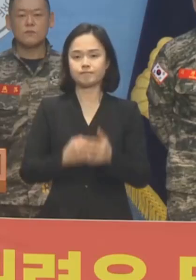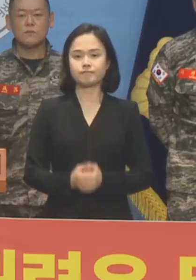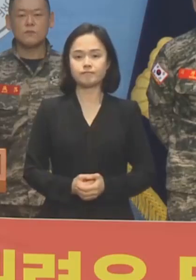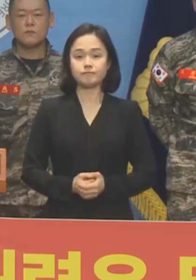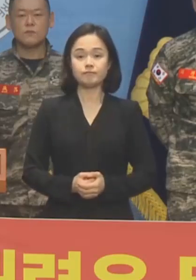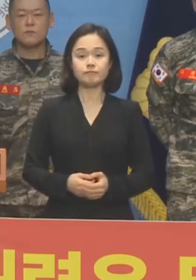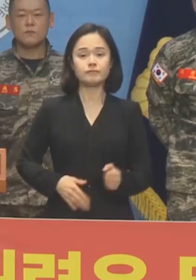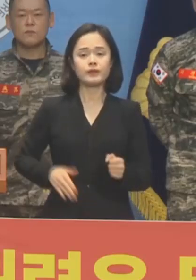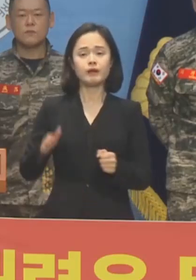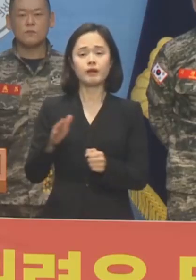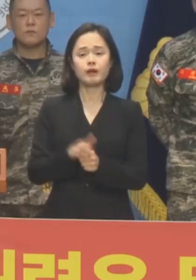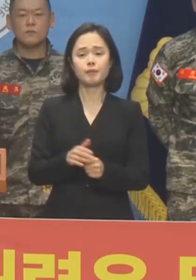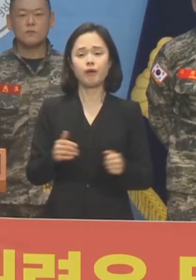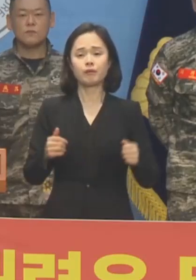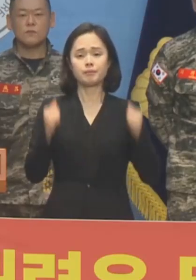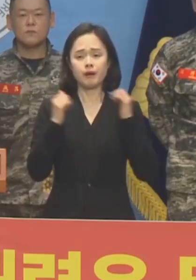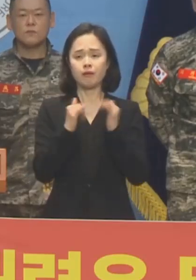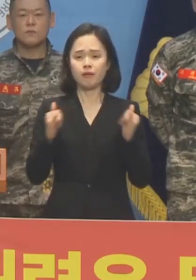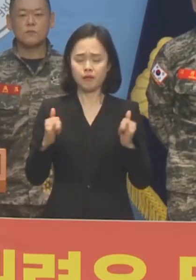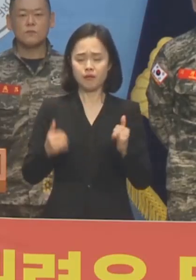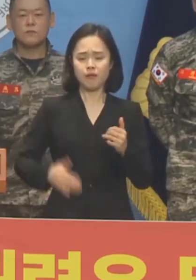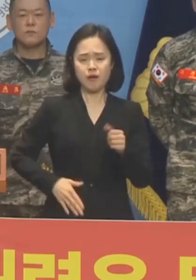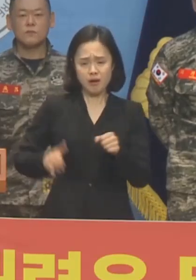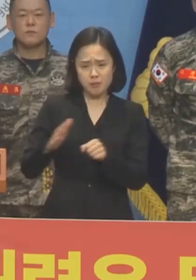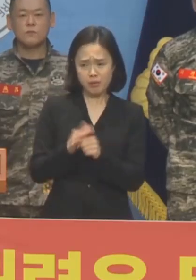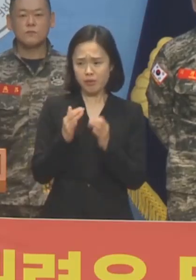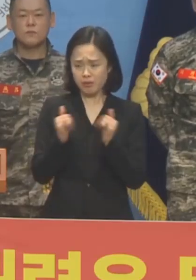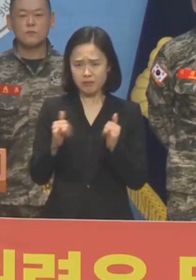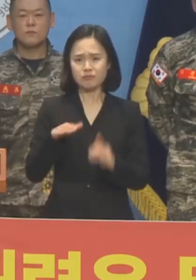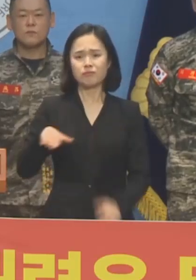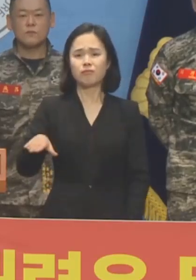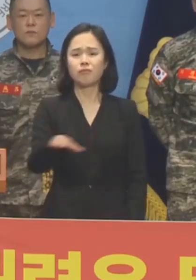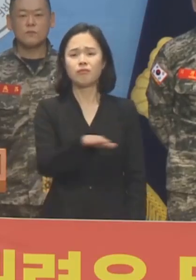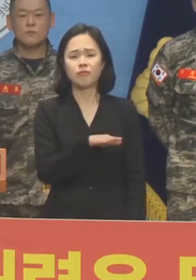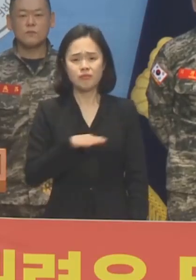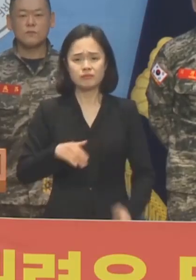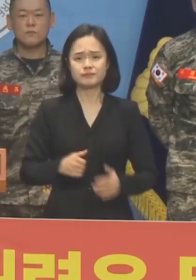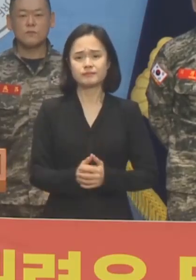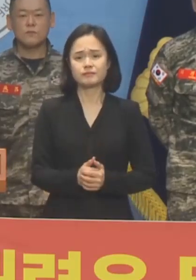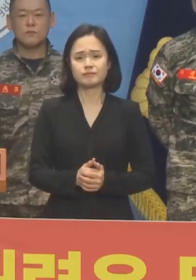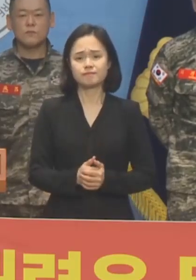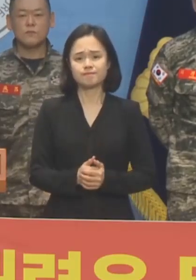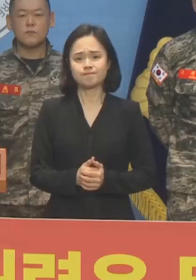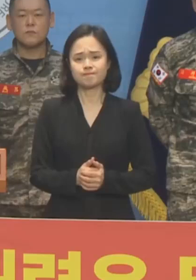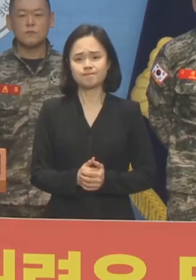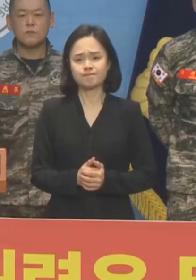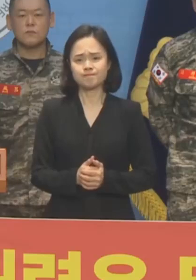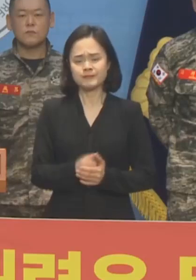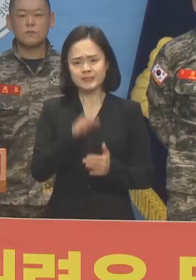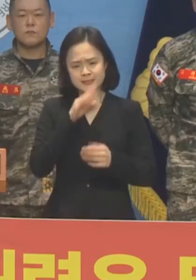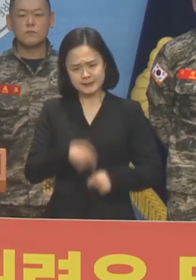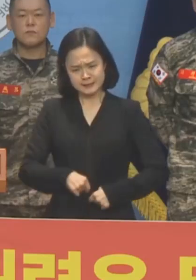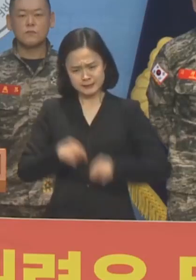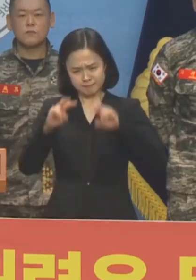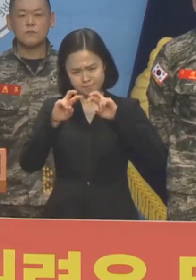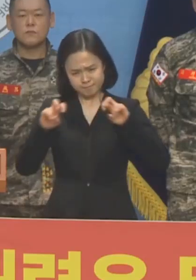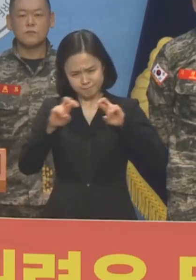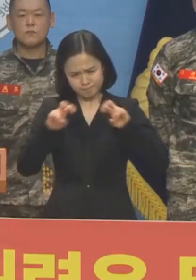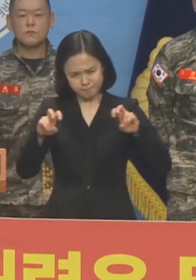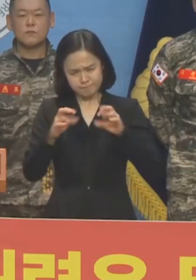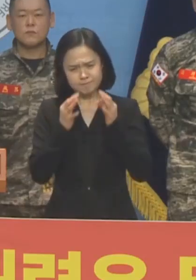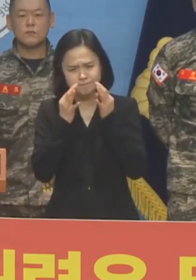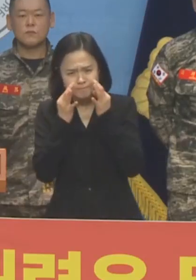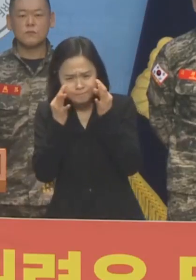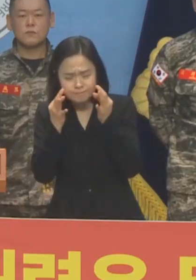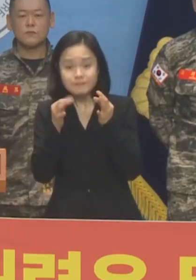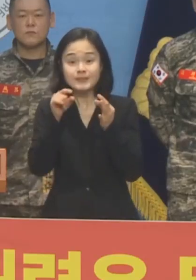동지들이 왜 길거리에 나서서 끝까지 진실을 밝히려고 했는지 우리 국민들도 잊지 마시고 함께해